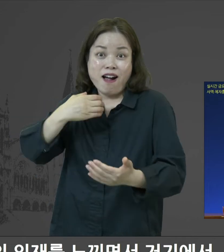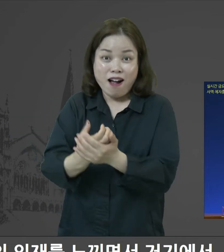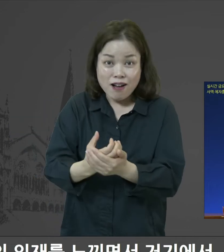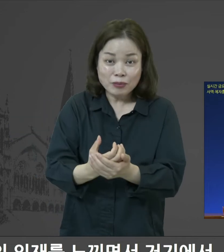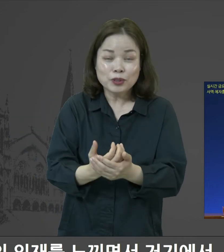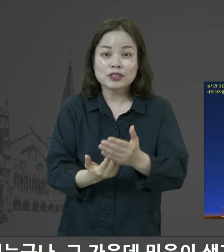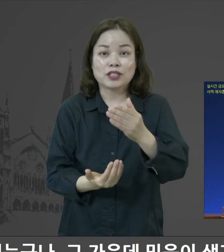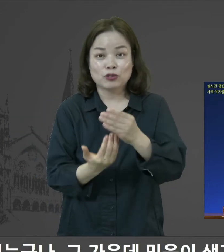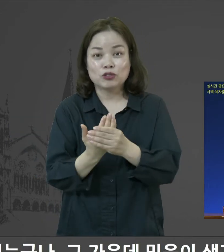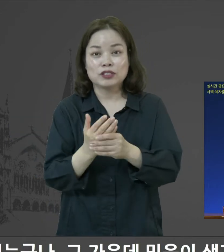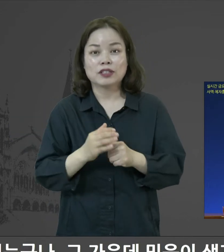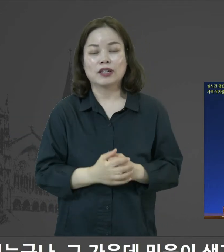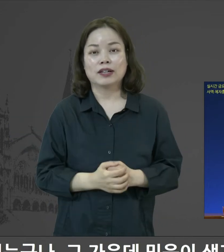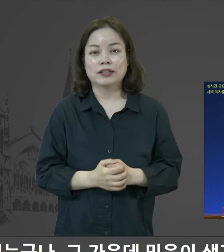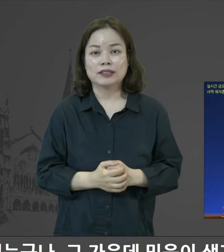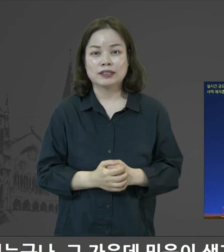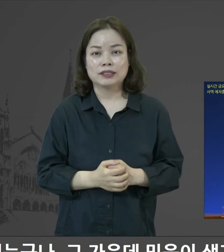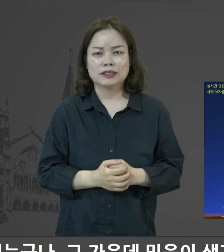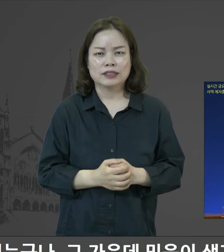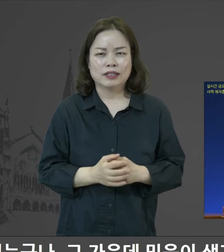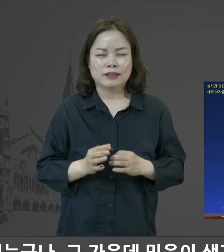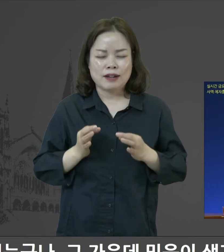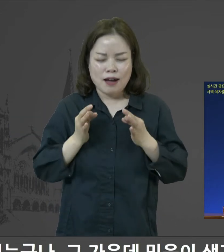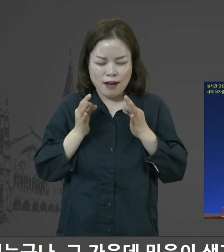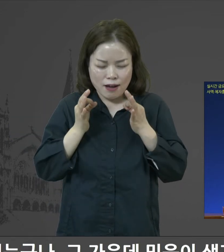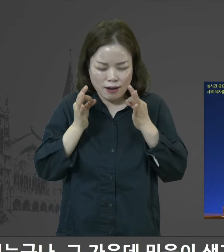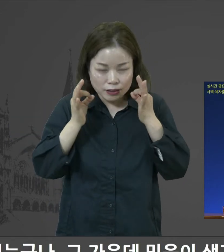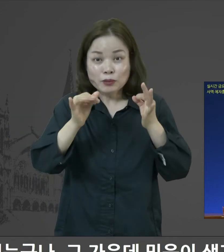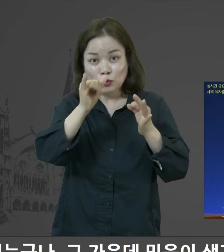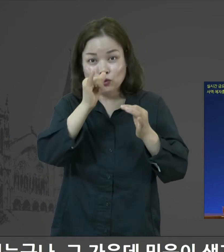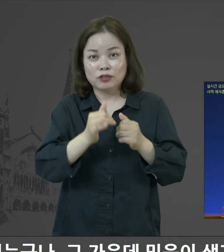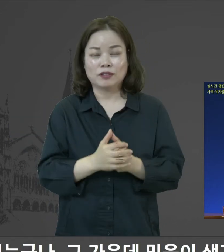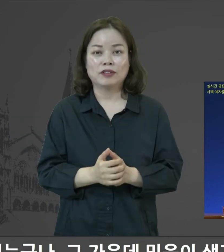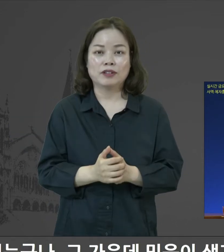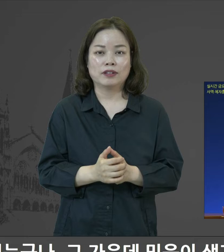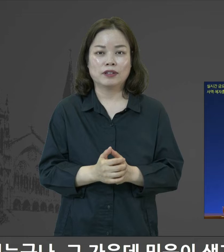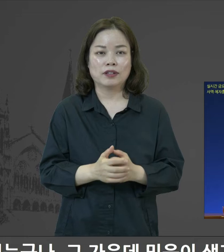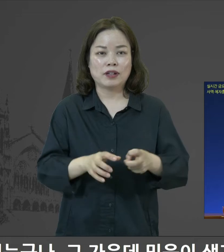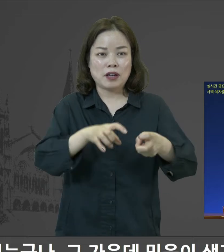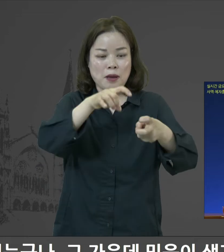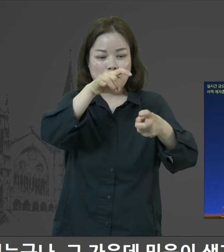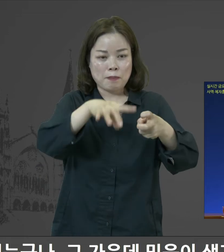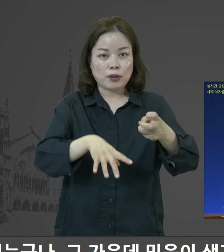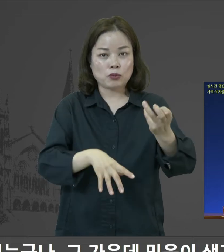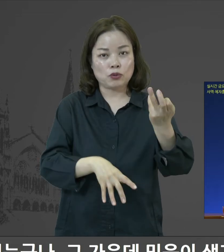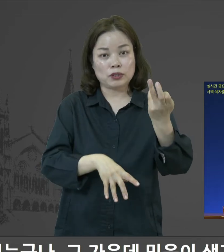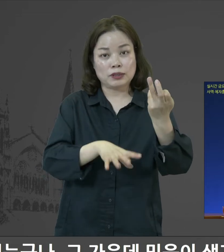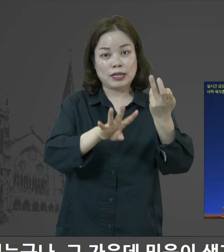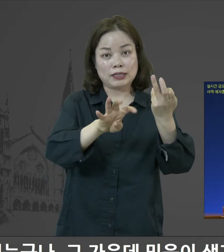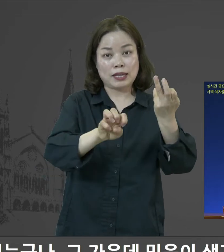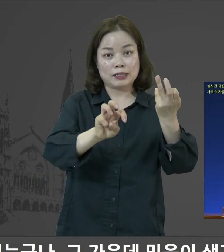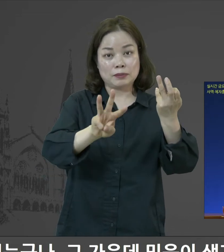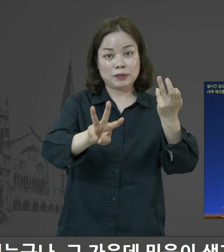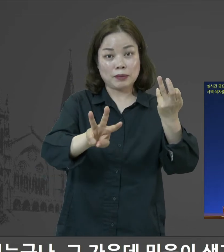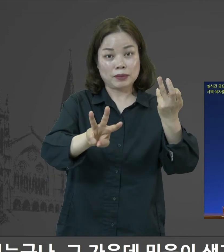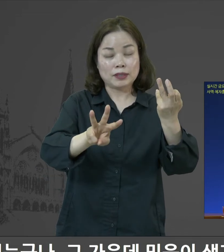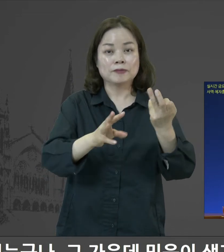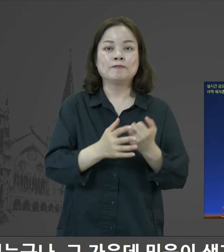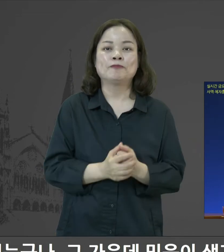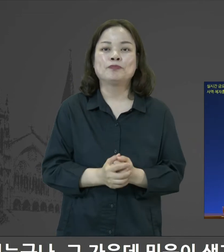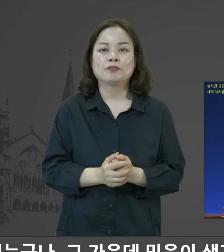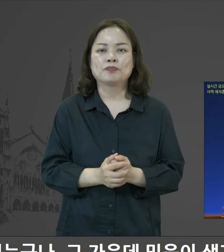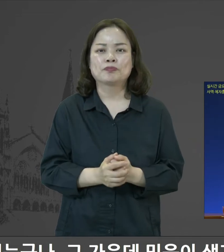생기는 겁니다. 그리고 간절함도 생기는 것이죠. 마태복음 13장 44절에 보면 안 찾으셔도